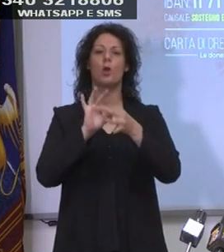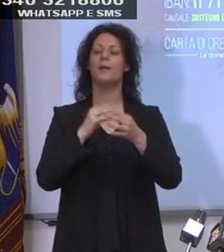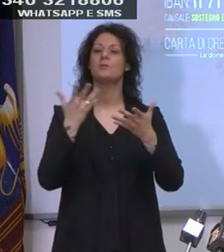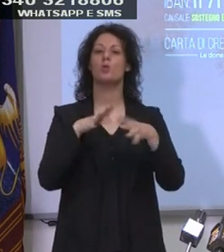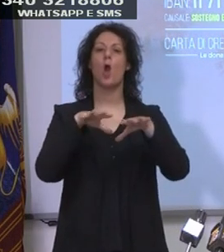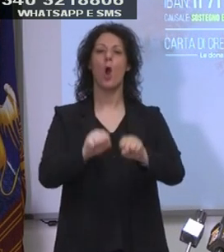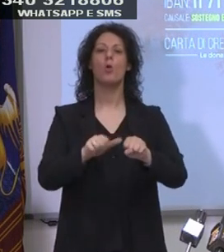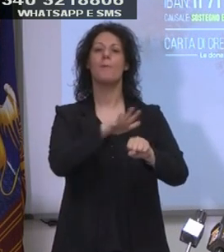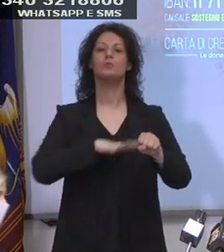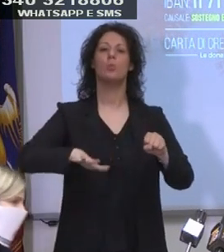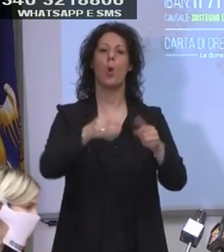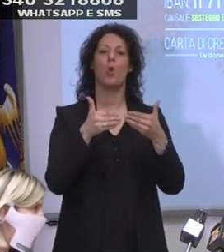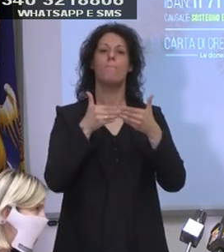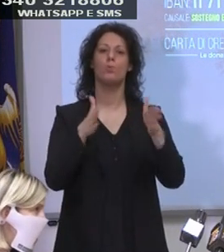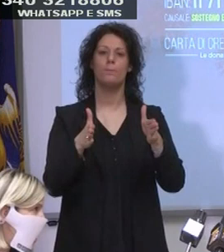stati esentati,